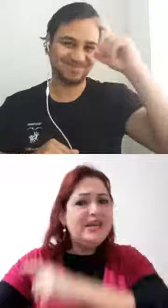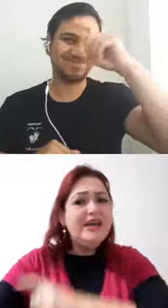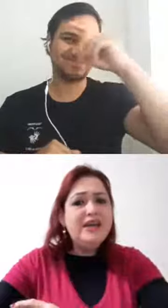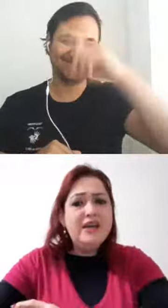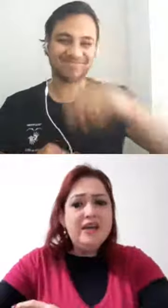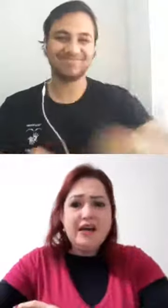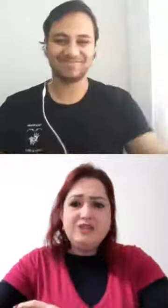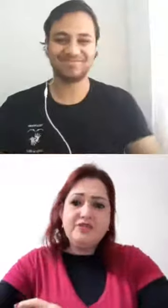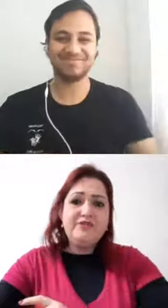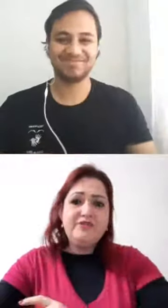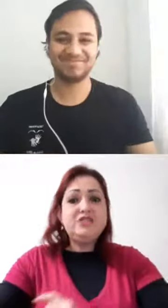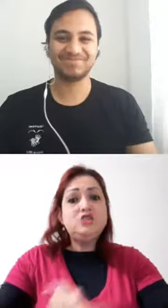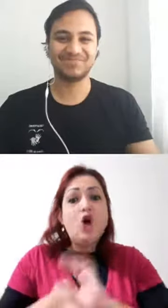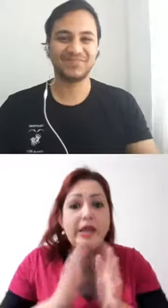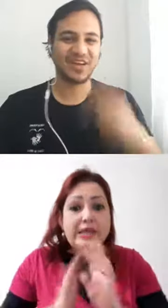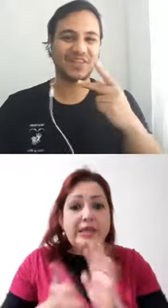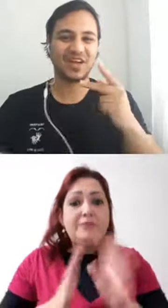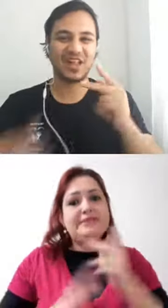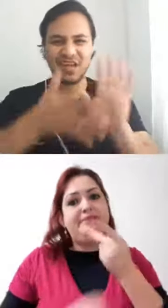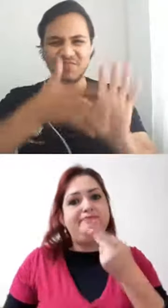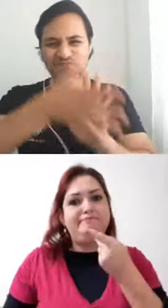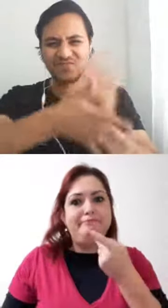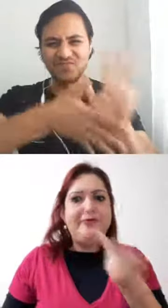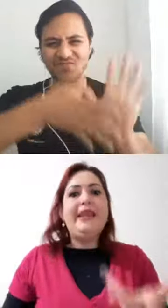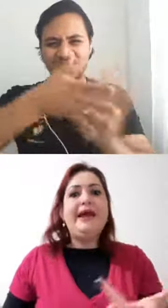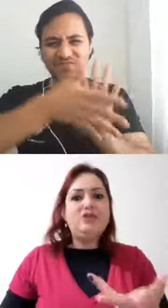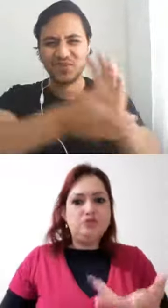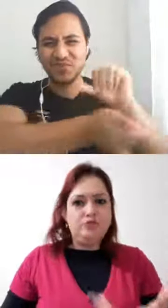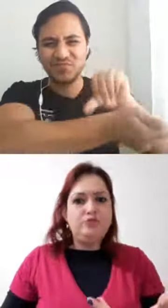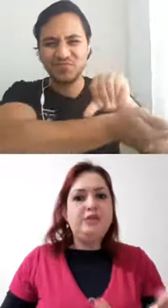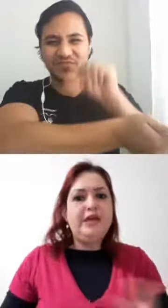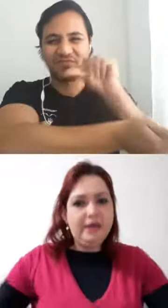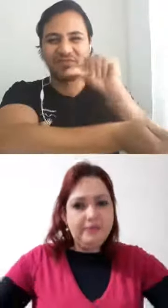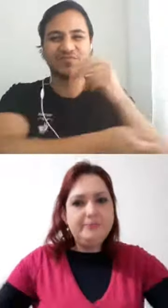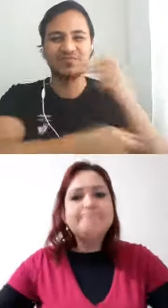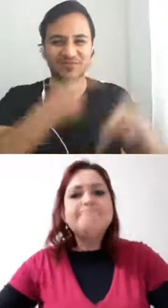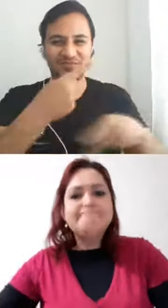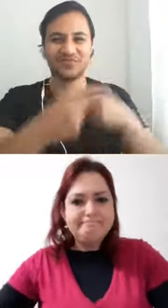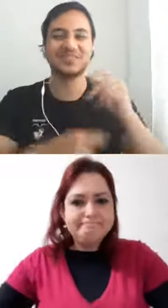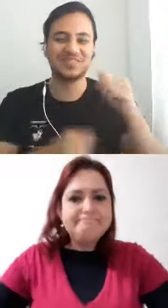difícil, né? A gente fazer só Libras e falar junto, né?